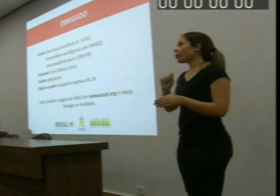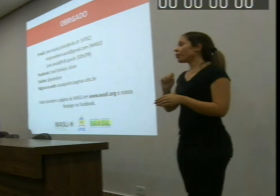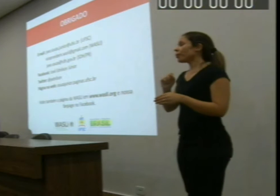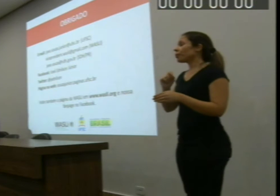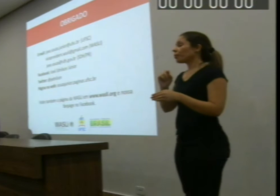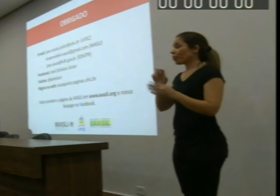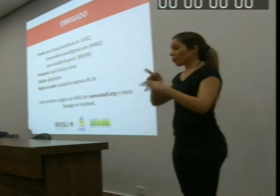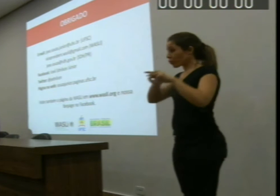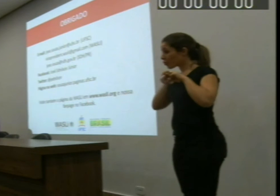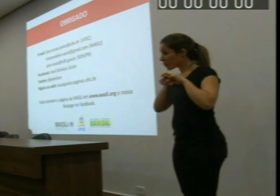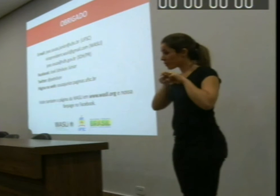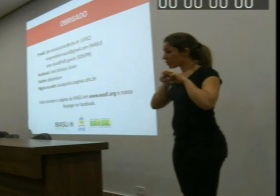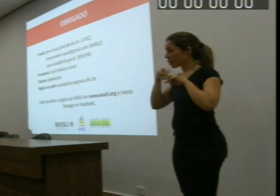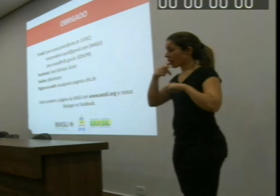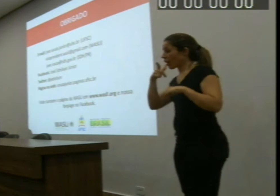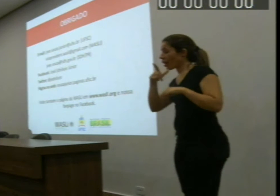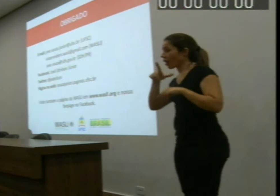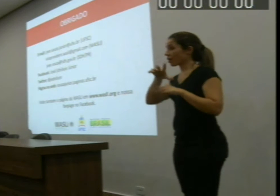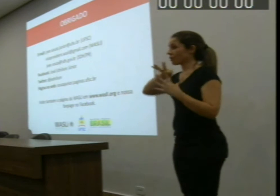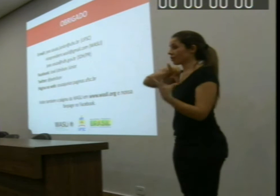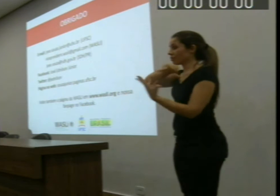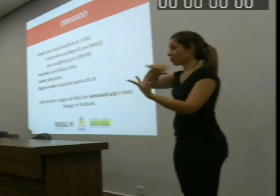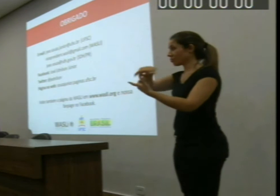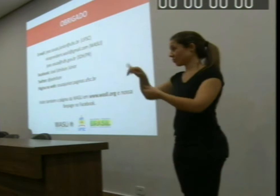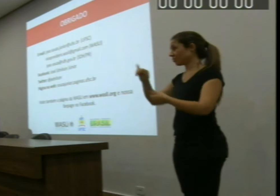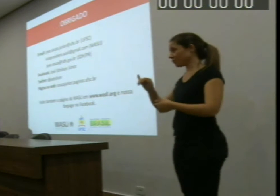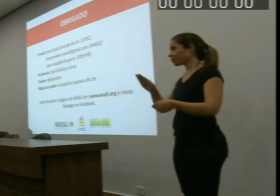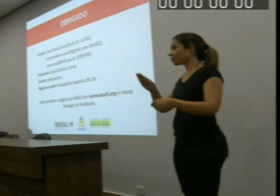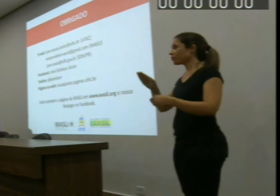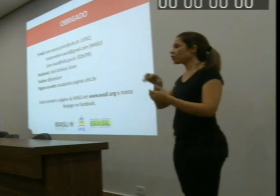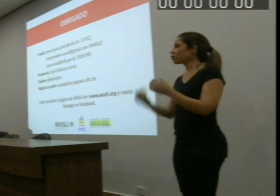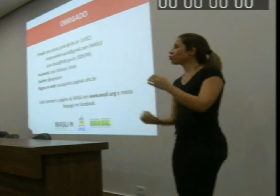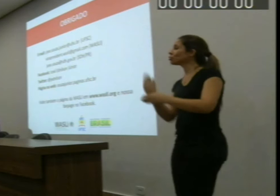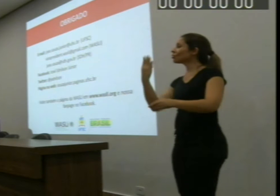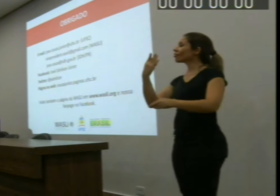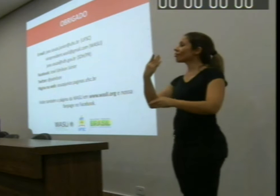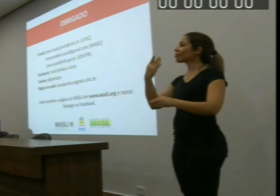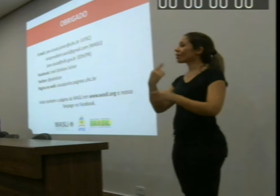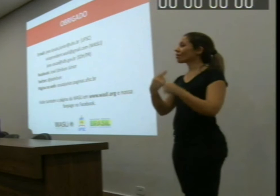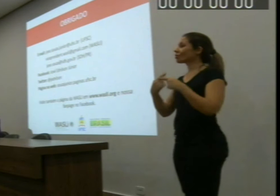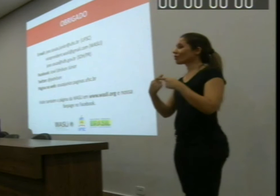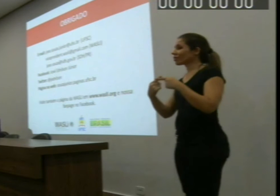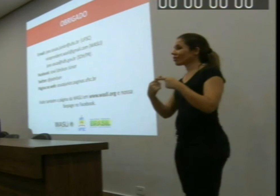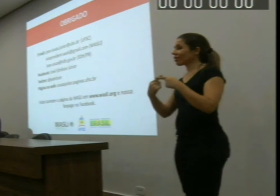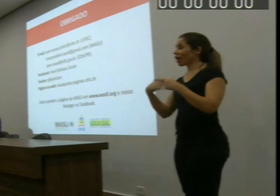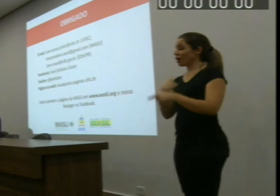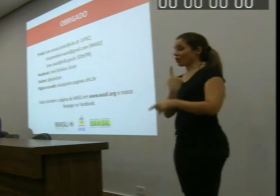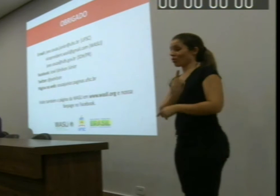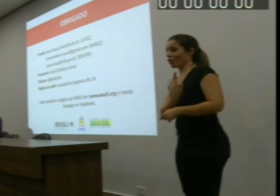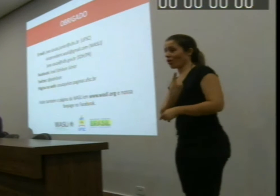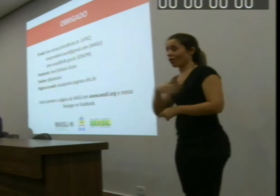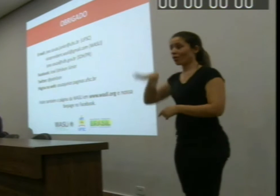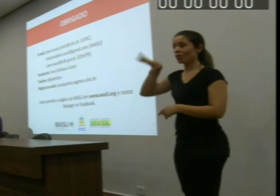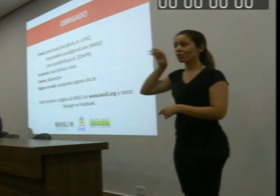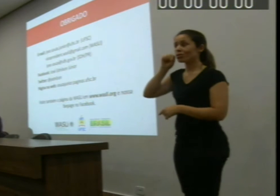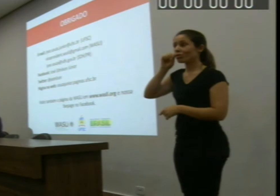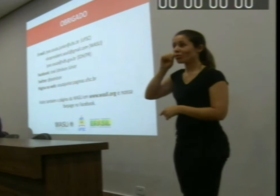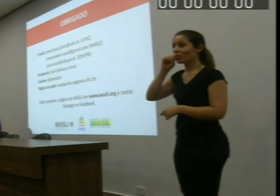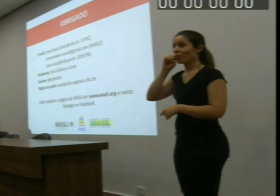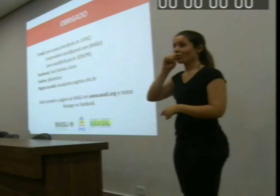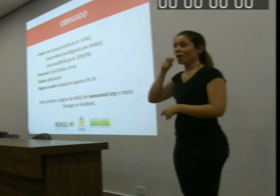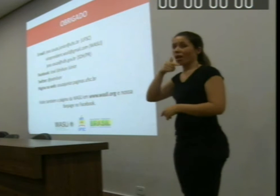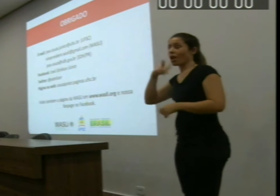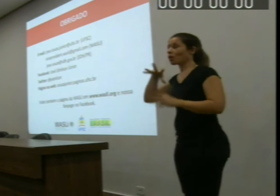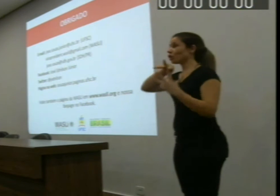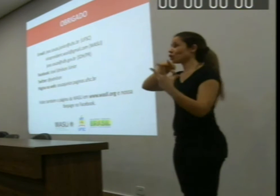que o Esperanto não conseguiu ser para nós ouvintes que é ser uma língua Franca uma língua de todos que que não é de